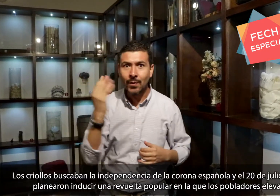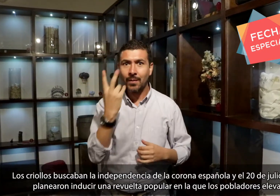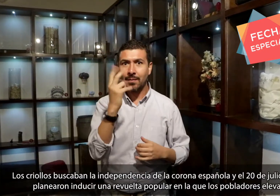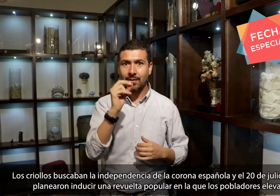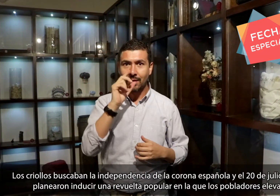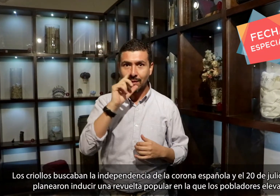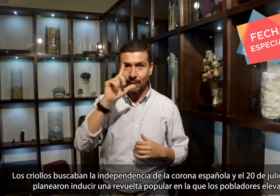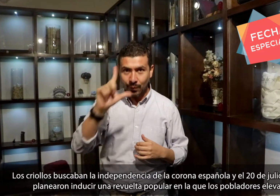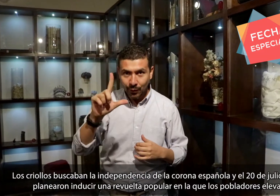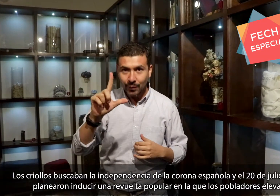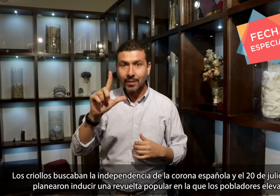Música